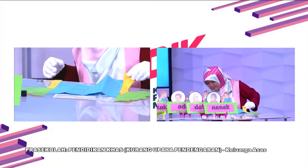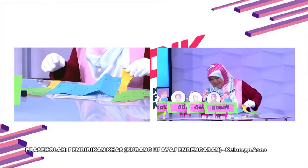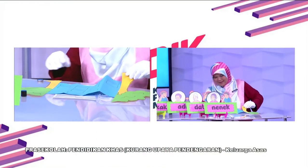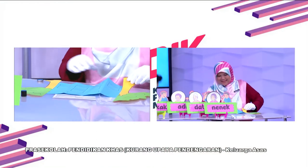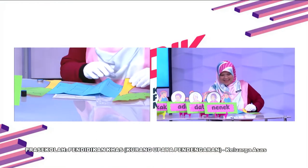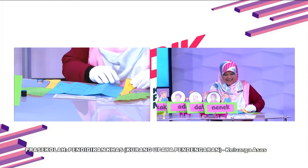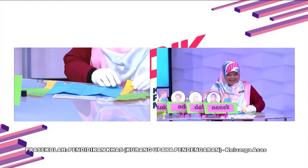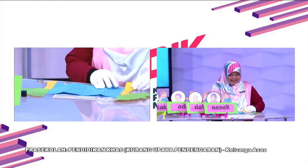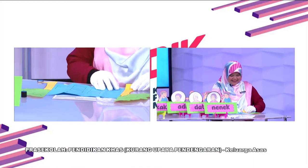kasih